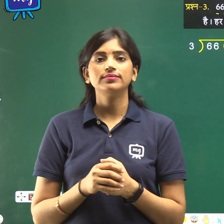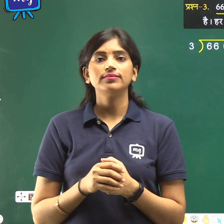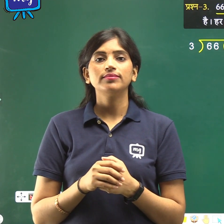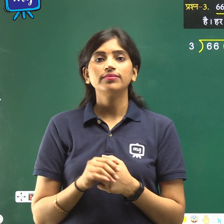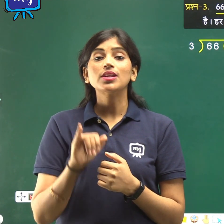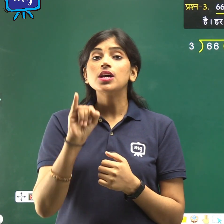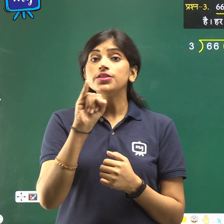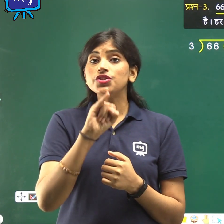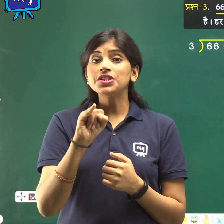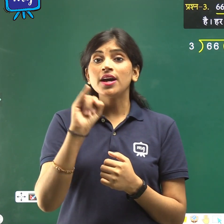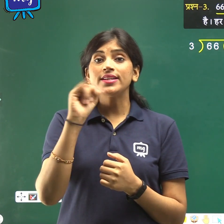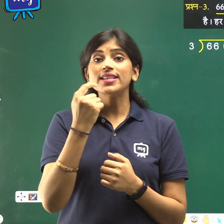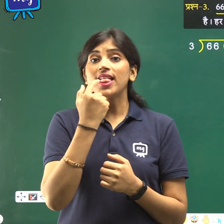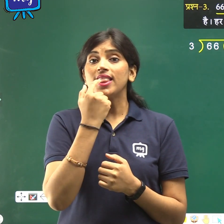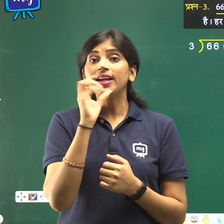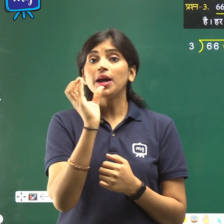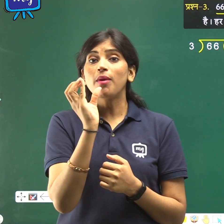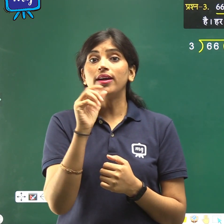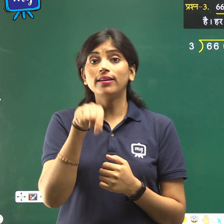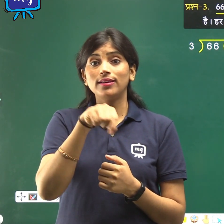66 टमाटर